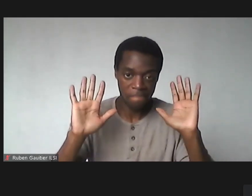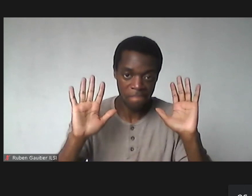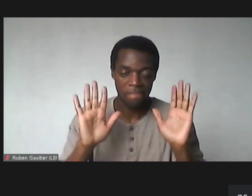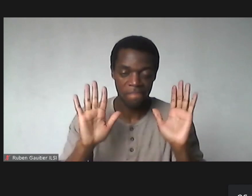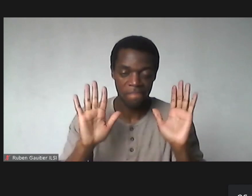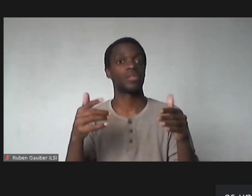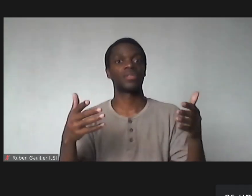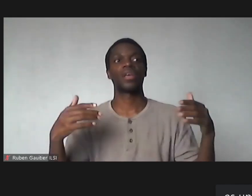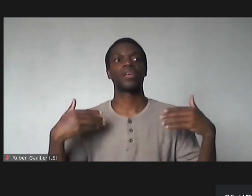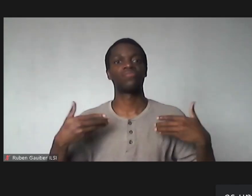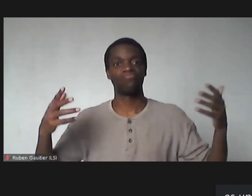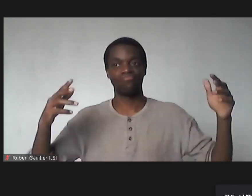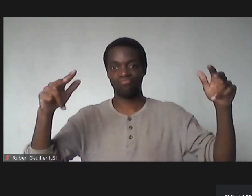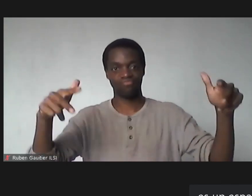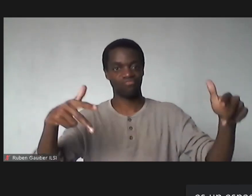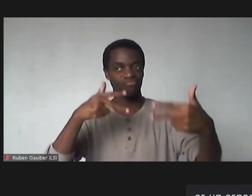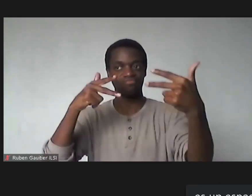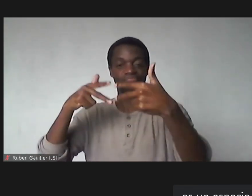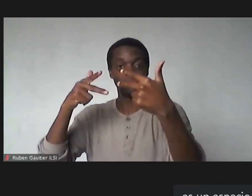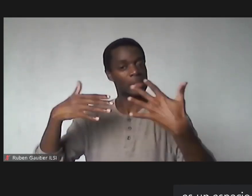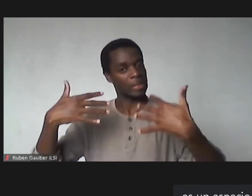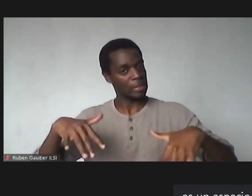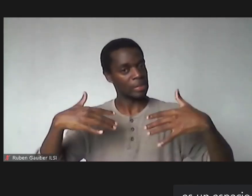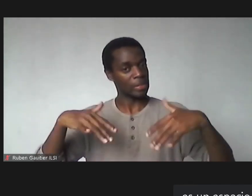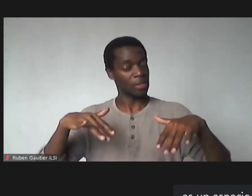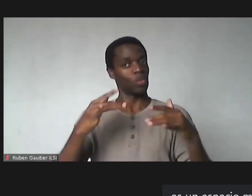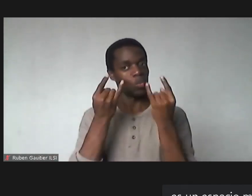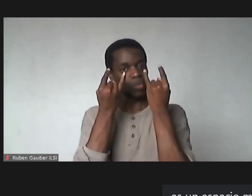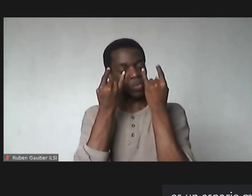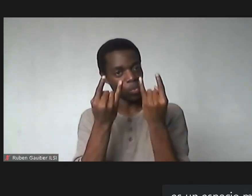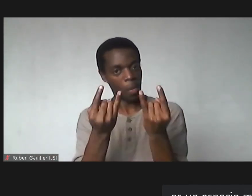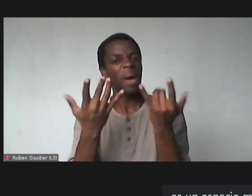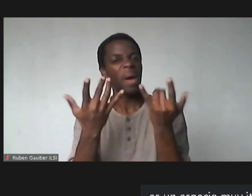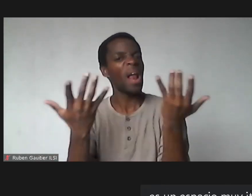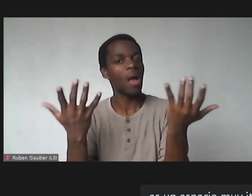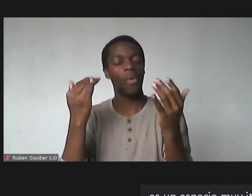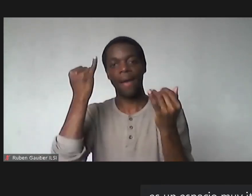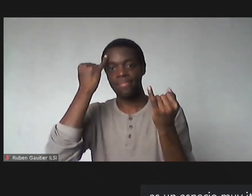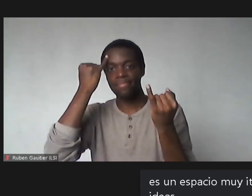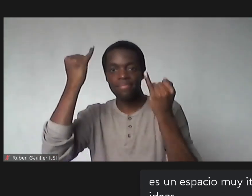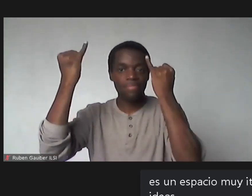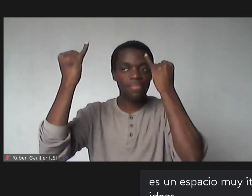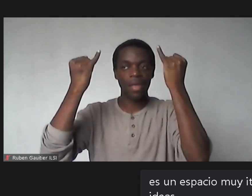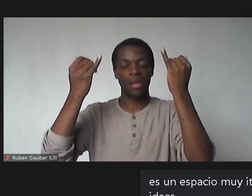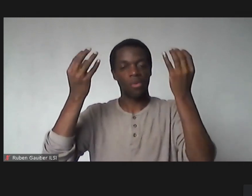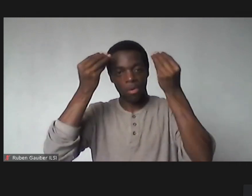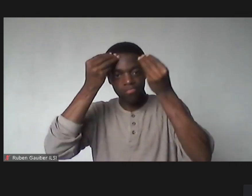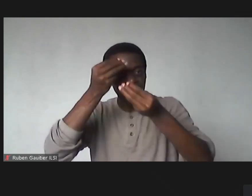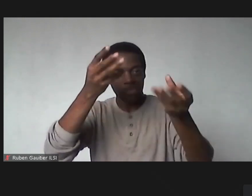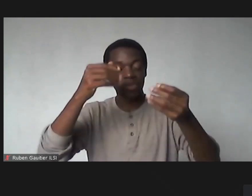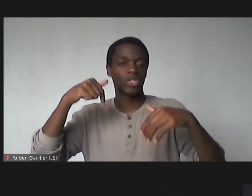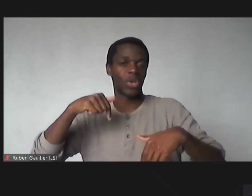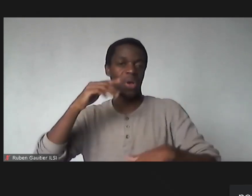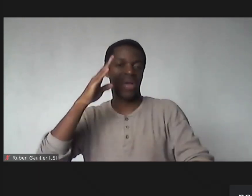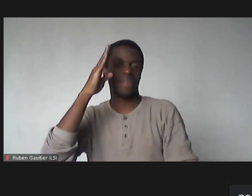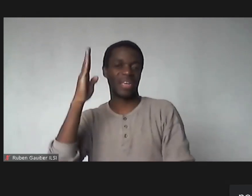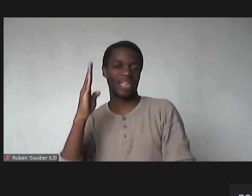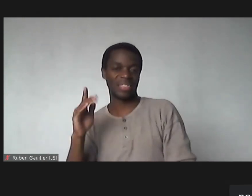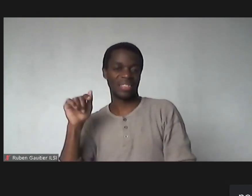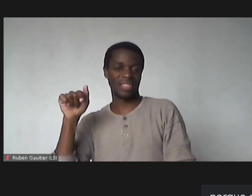cambiar ideas y para comprender también que mi posición es un poco distinta porque estoy en el Estado, estoy trabajando los